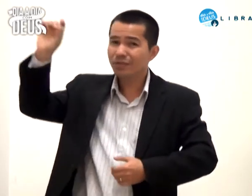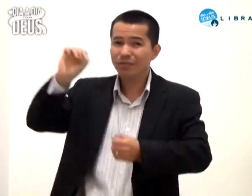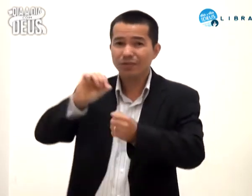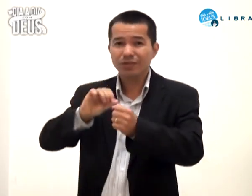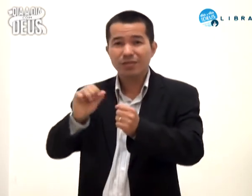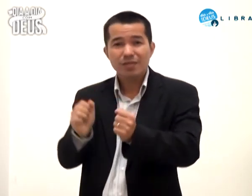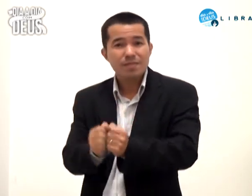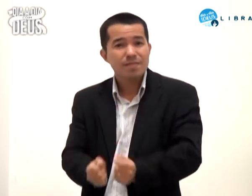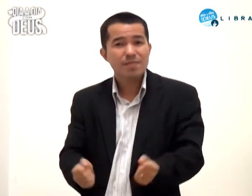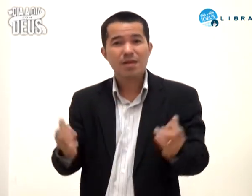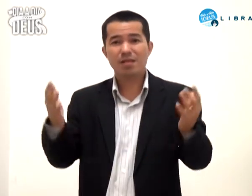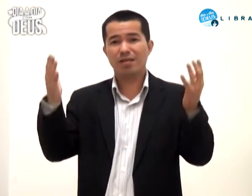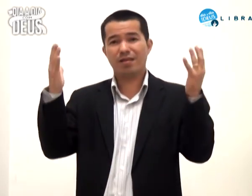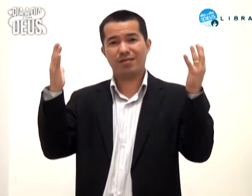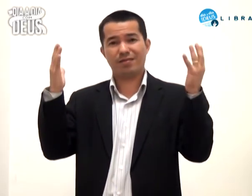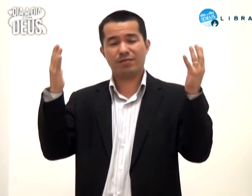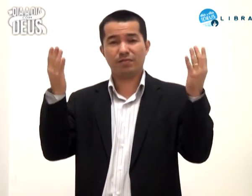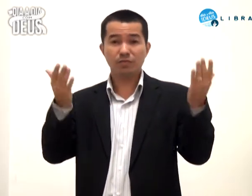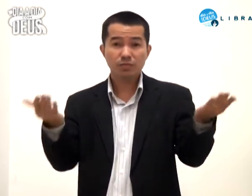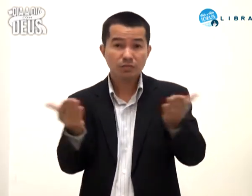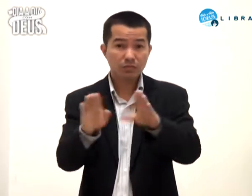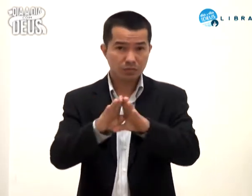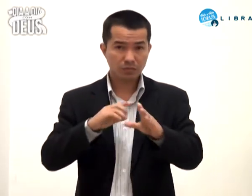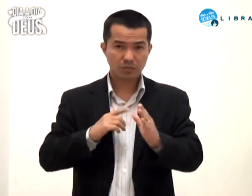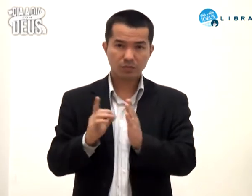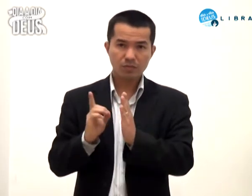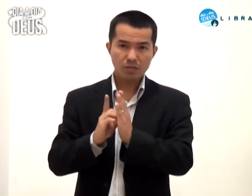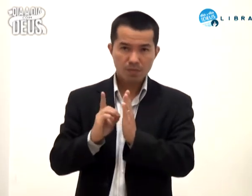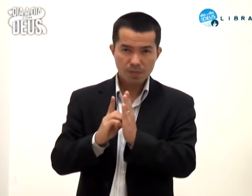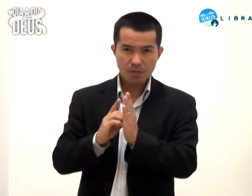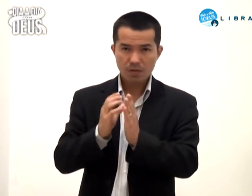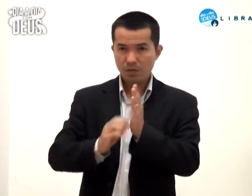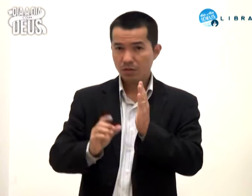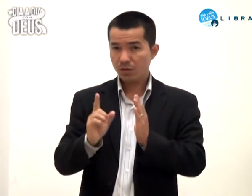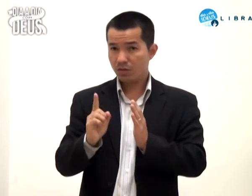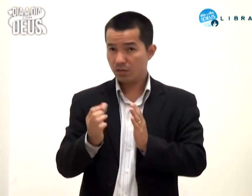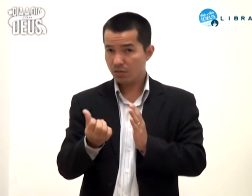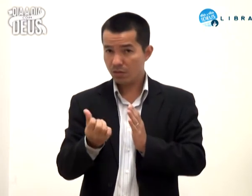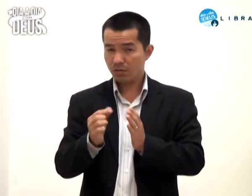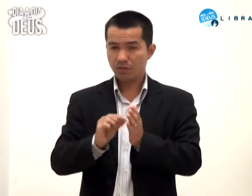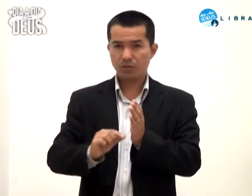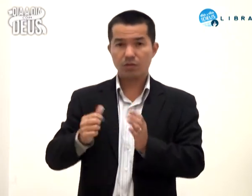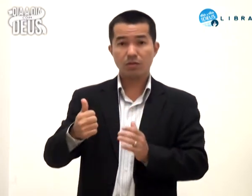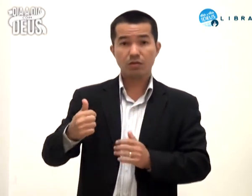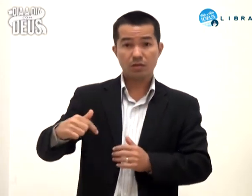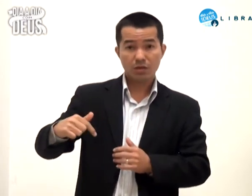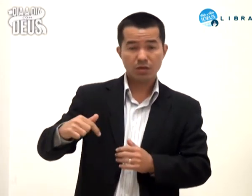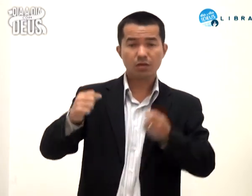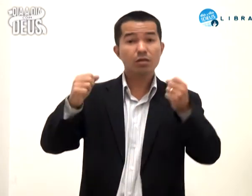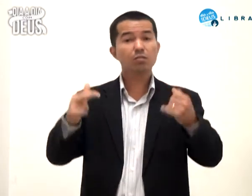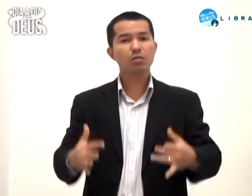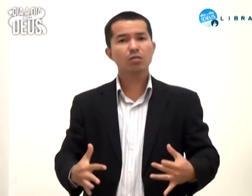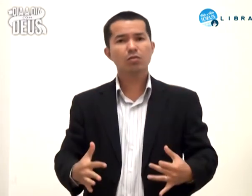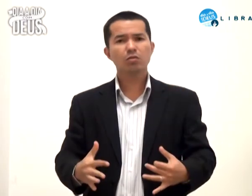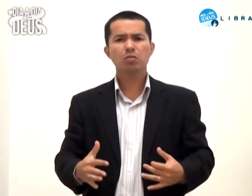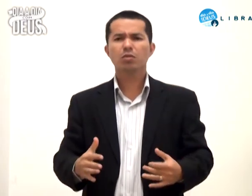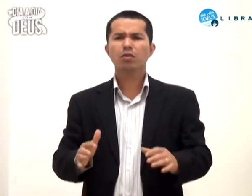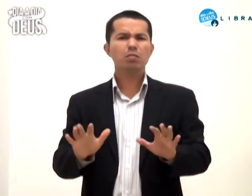suave. Por isso, Deuteronômio 16, verso 17 vai dizer assim: porém,